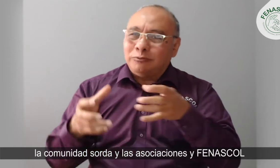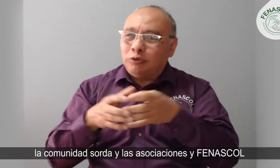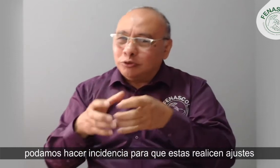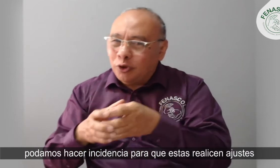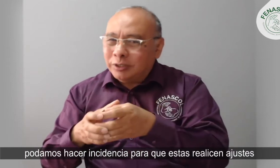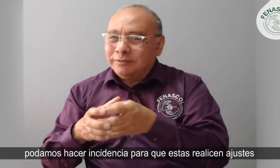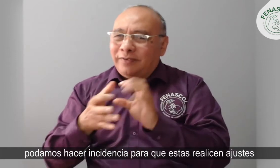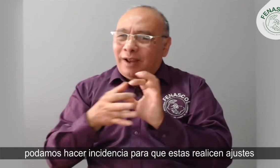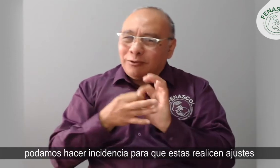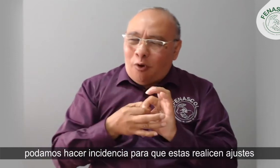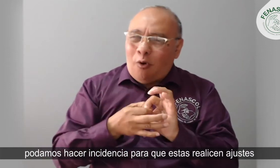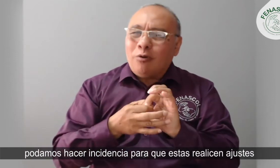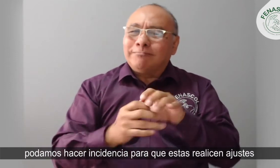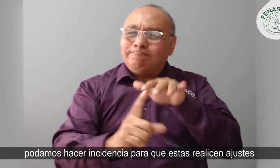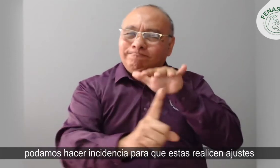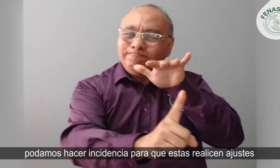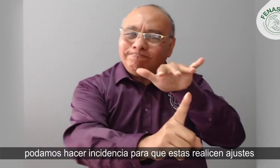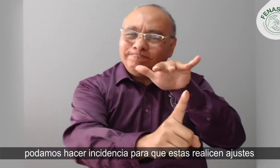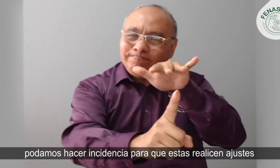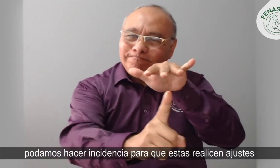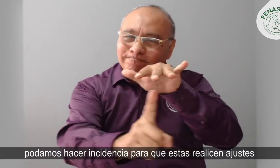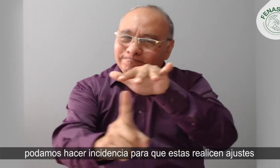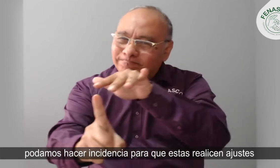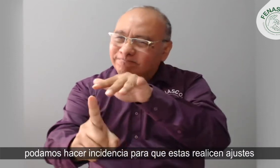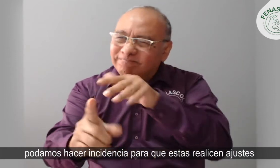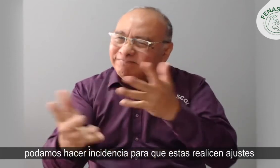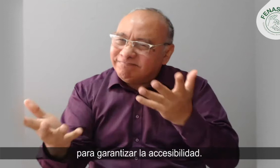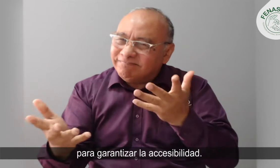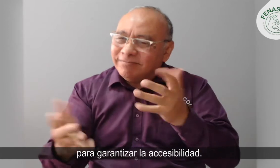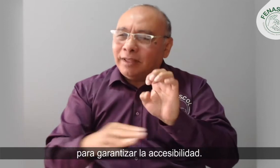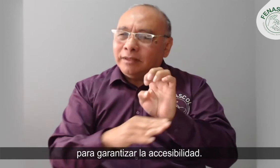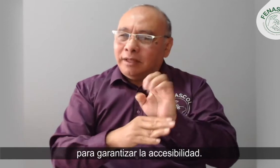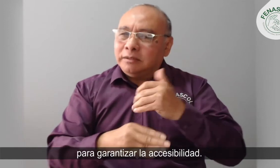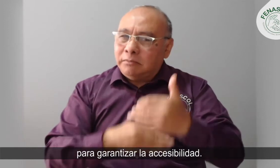podemos hacer incidencia para que éstas realicen ajustes para garantizar la accesibilidad.